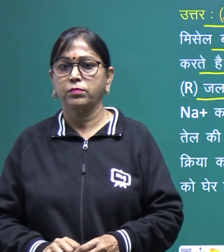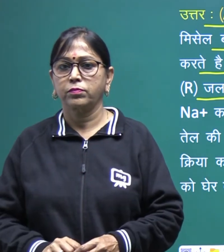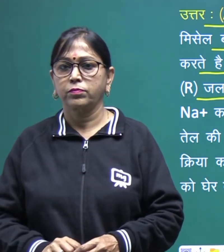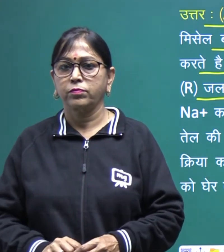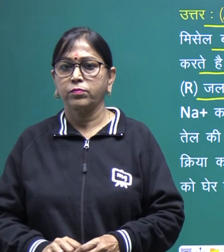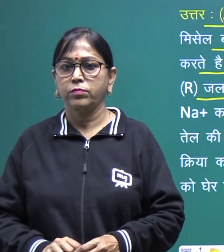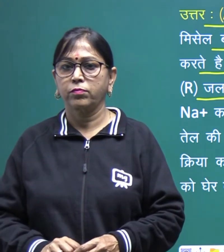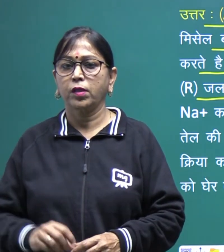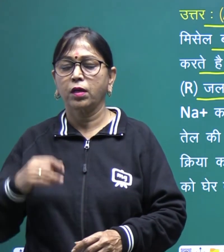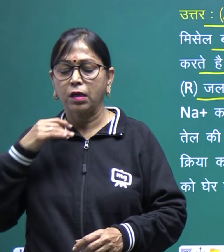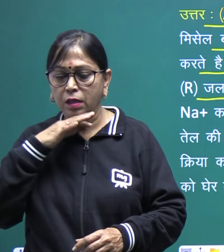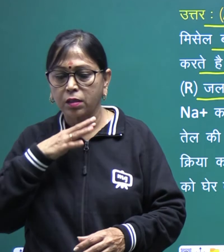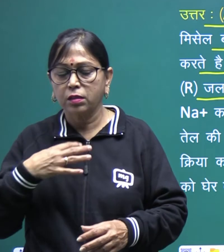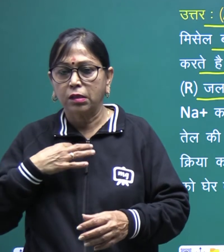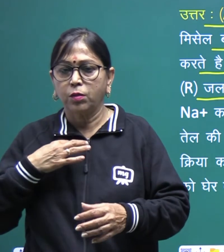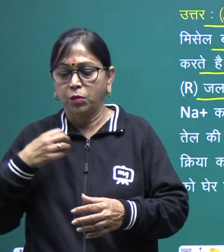गंदगी तथा